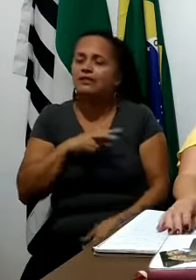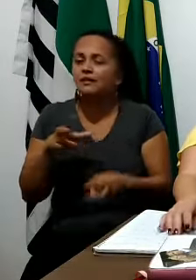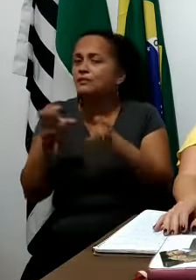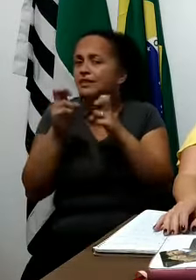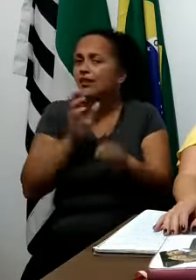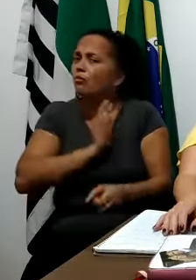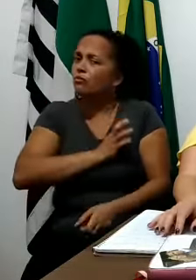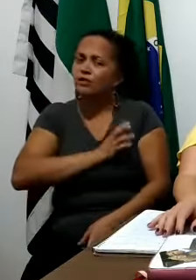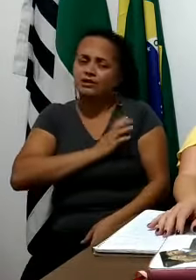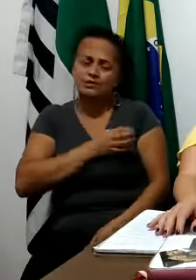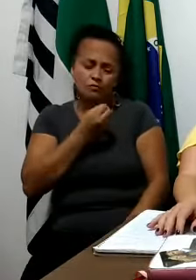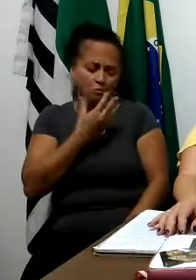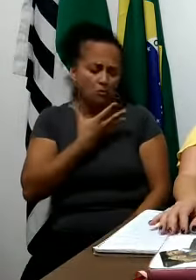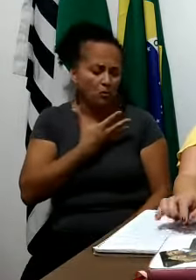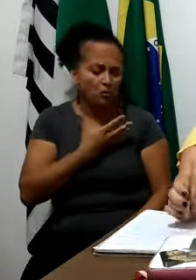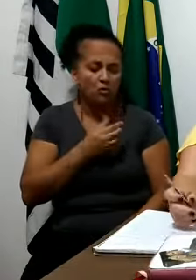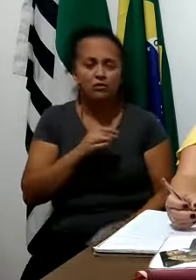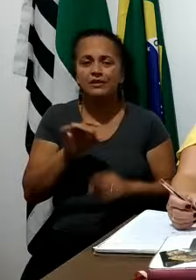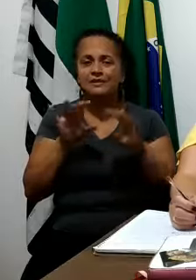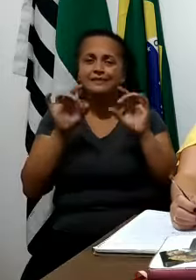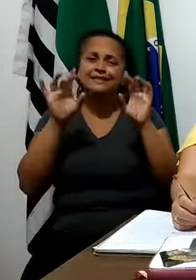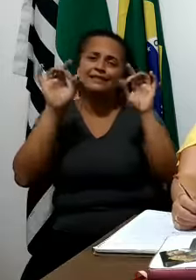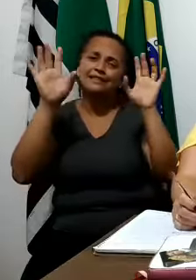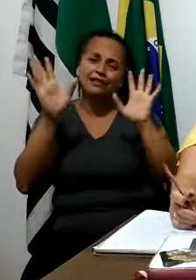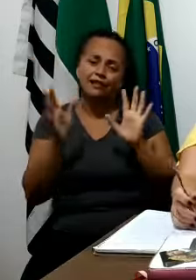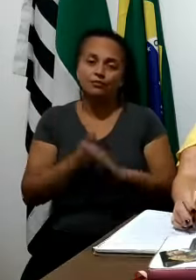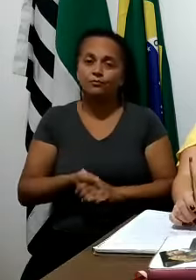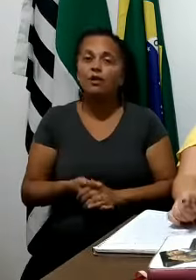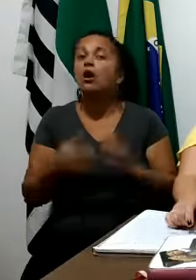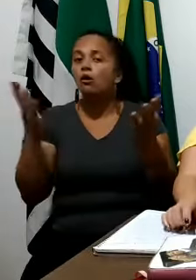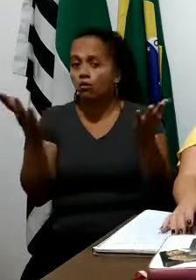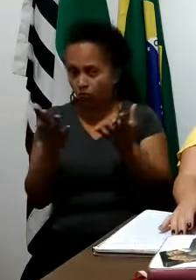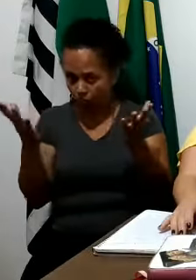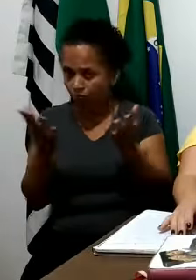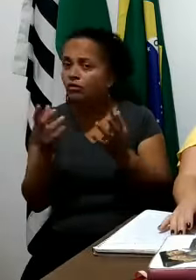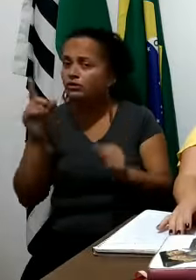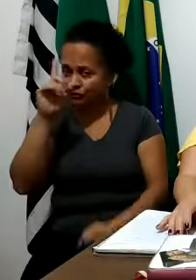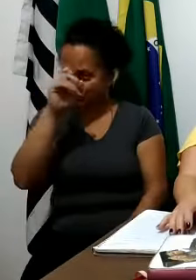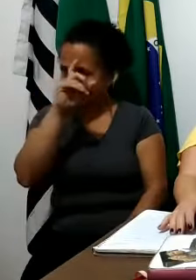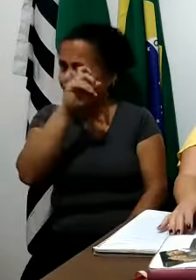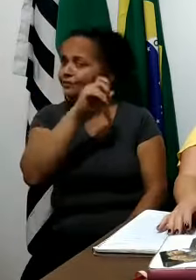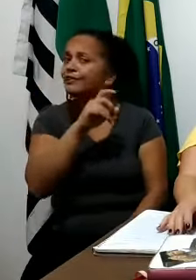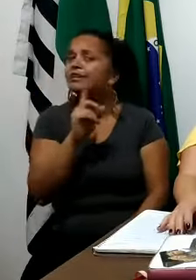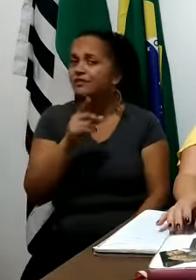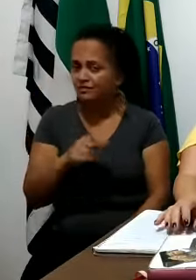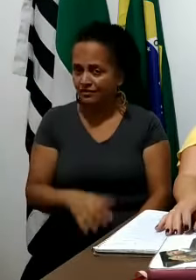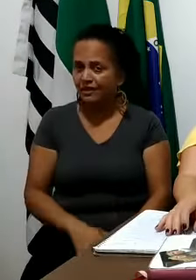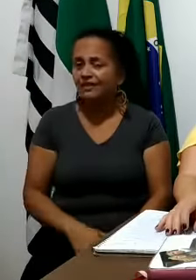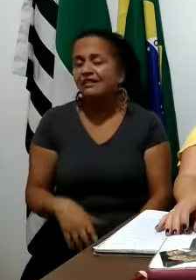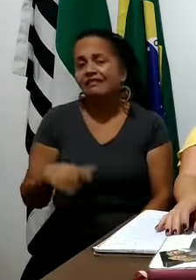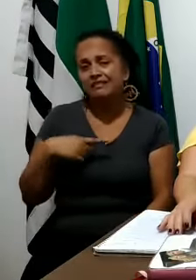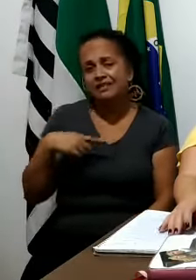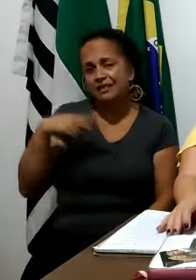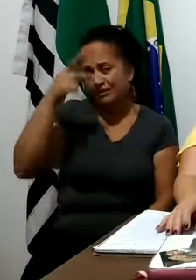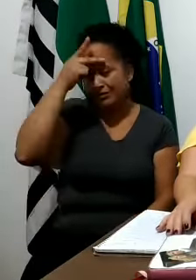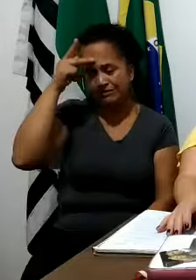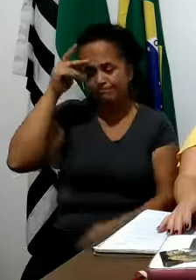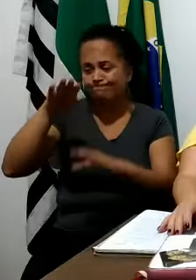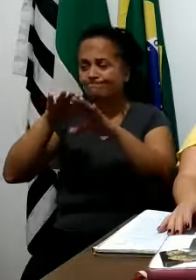assim que tá difícil, né, irmãos? Erguer altar de adoração dentro de casa com a sua família. Às vezes um sai